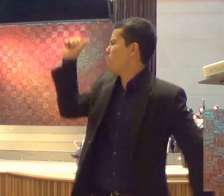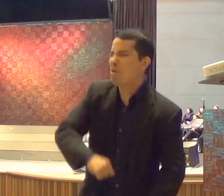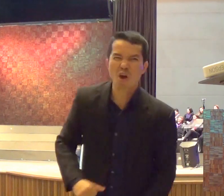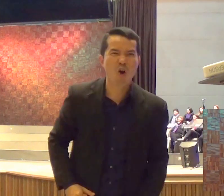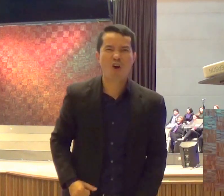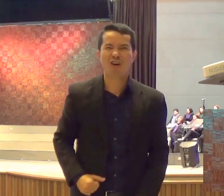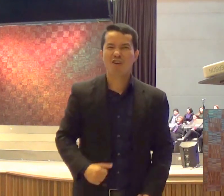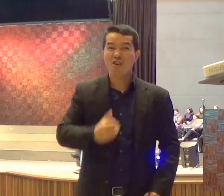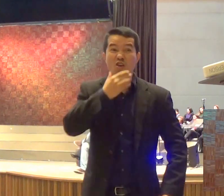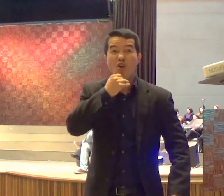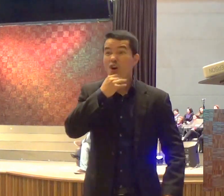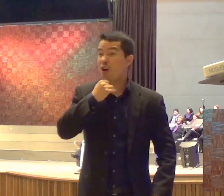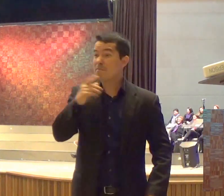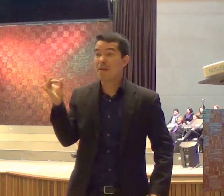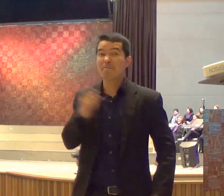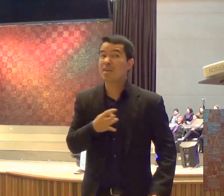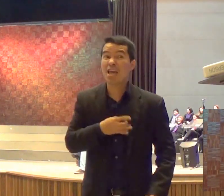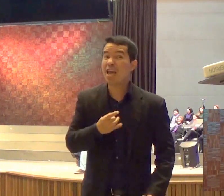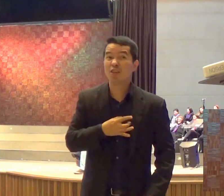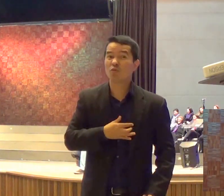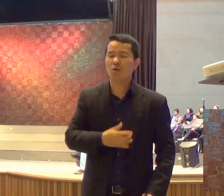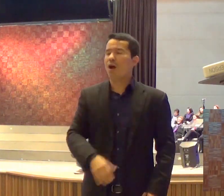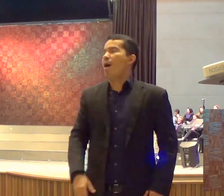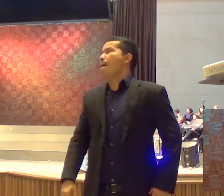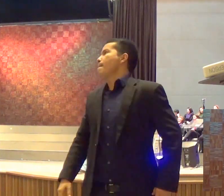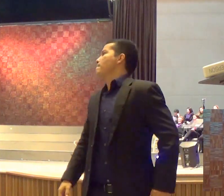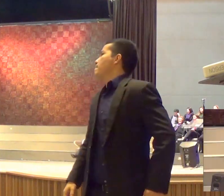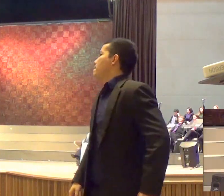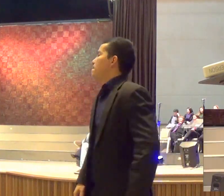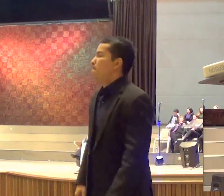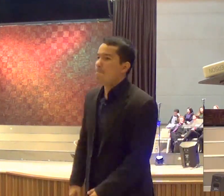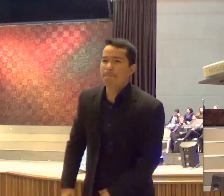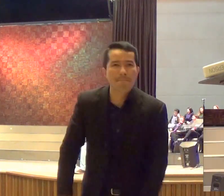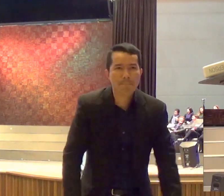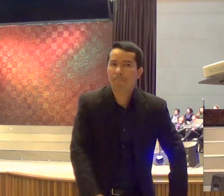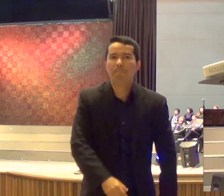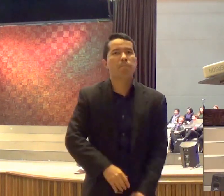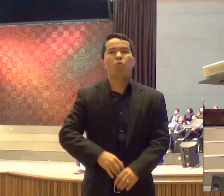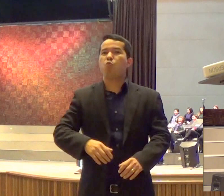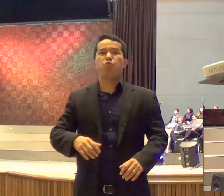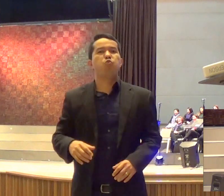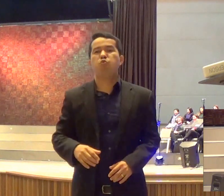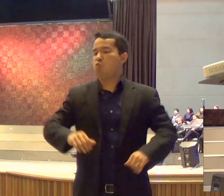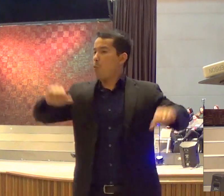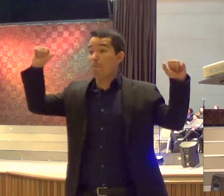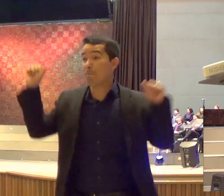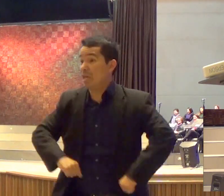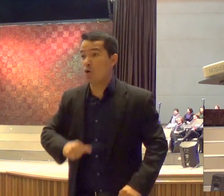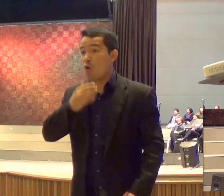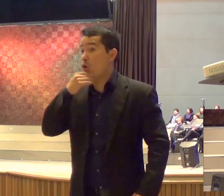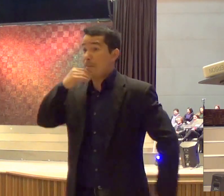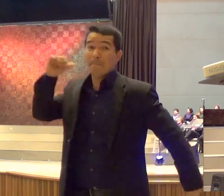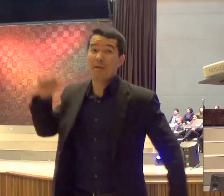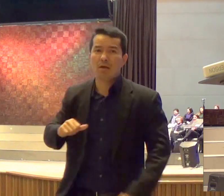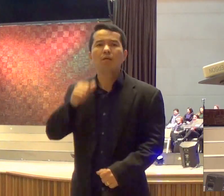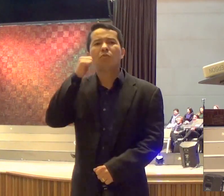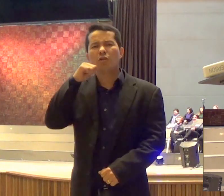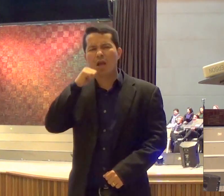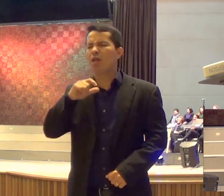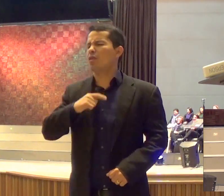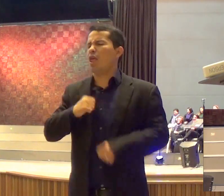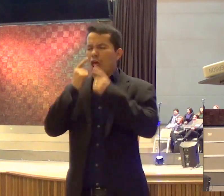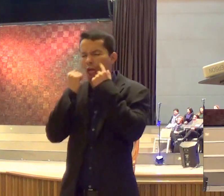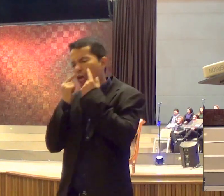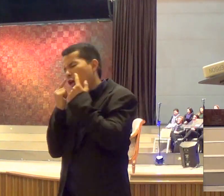homem quando dá chilique Só a misericórdia só se o cara for treinado o camarada não foi